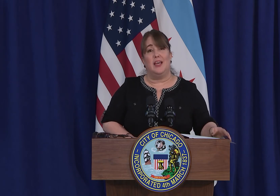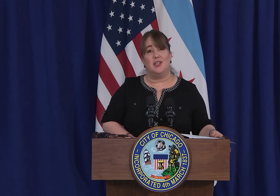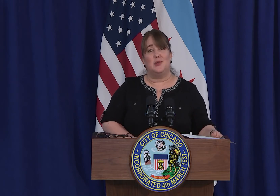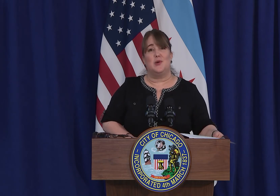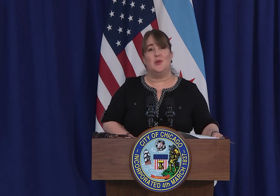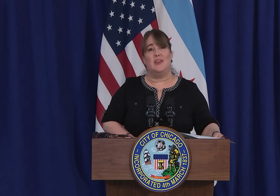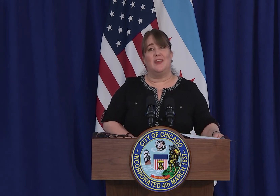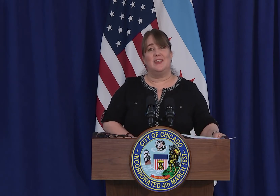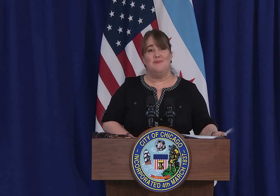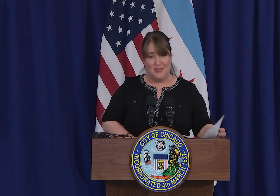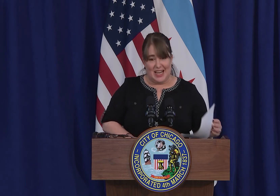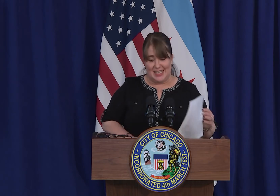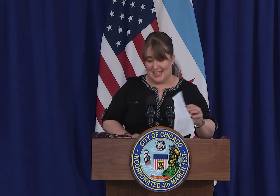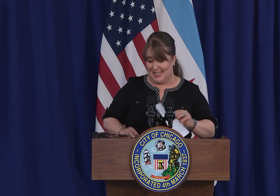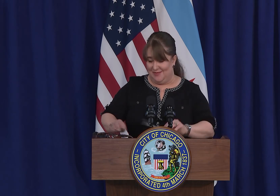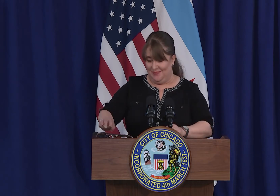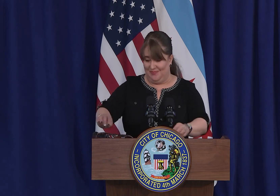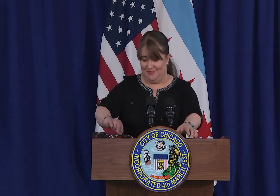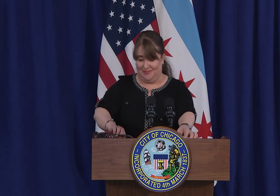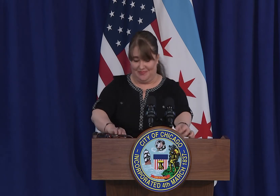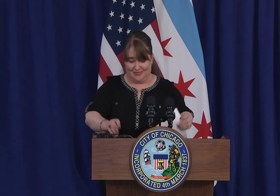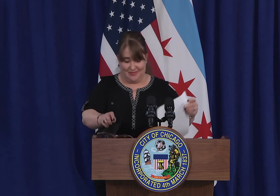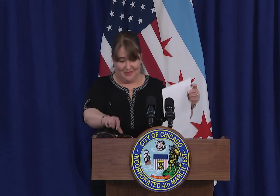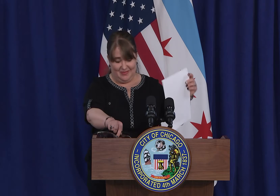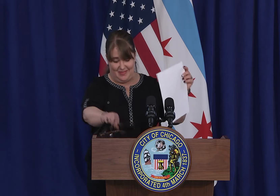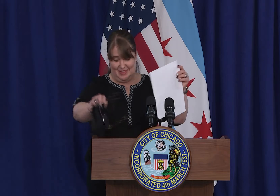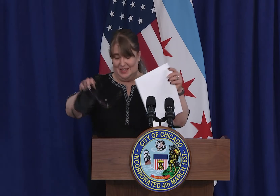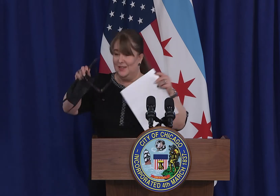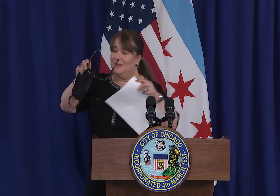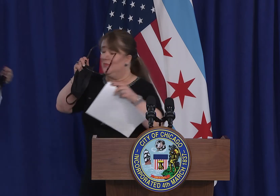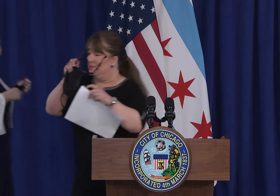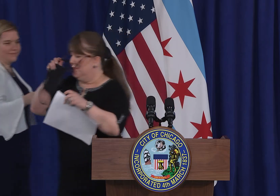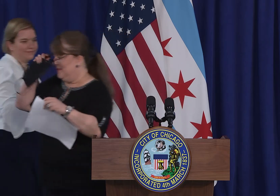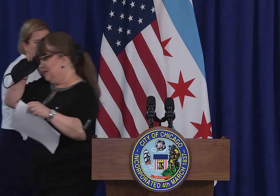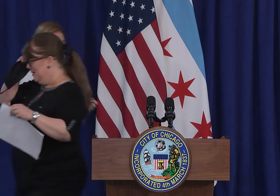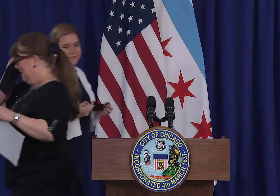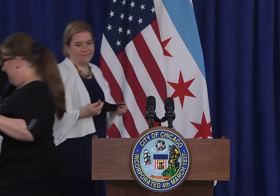por ende a sus comunidades. Gracias.